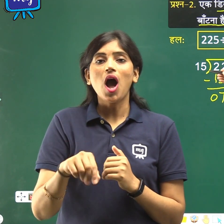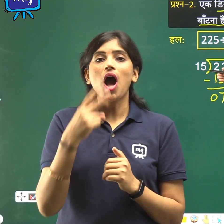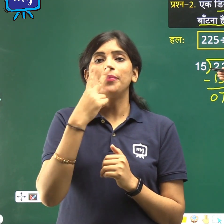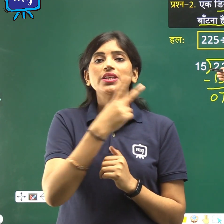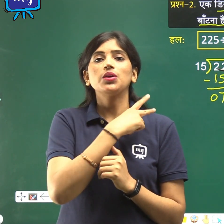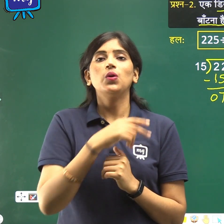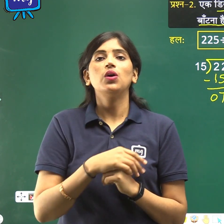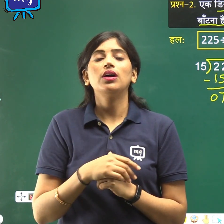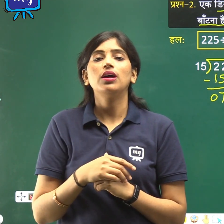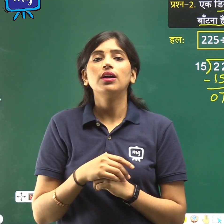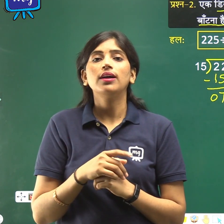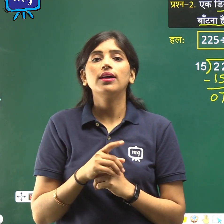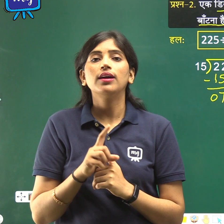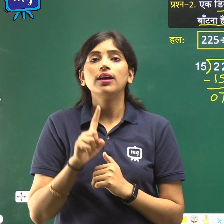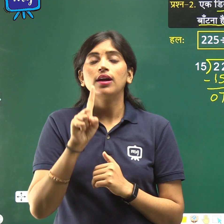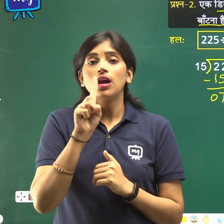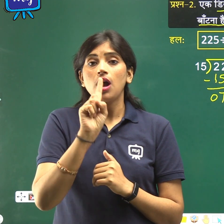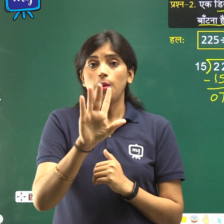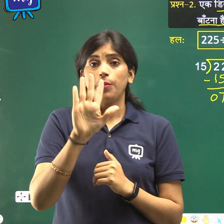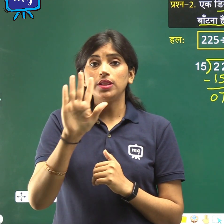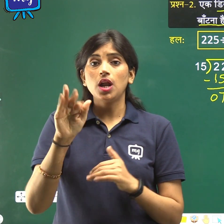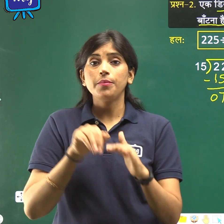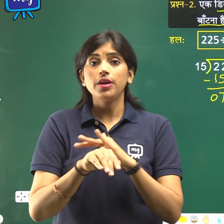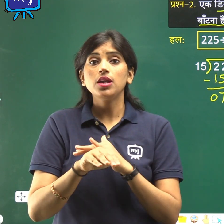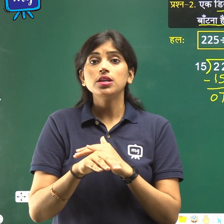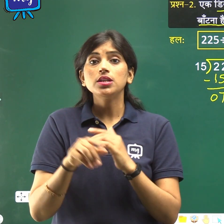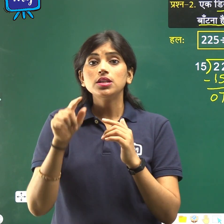देखो 15 में से 7 का भाग जाता है?